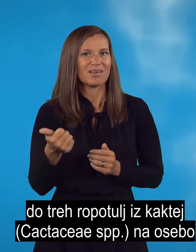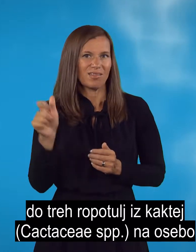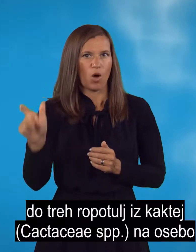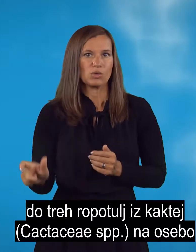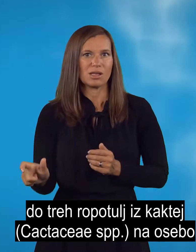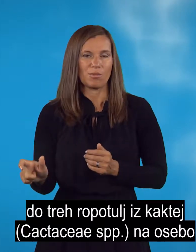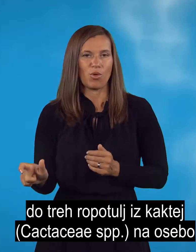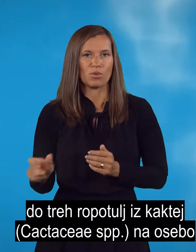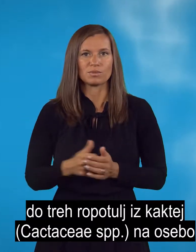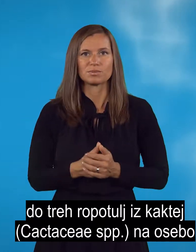osebo.